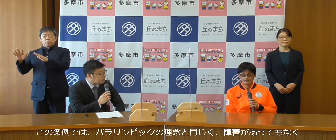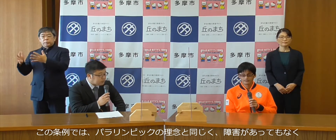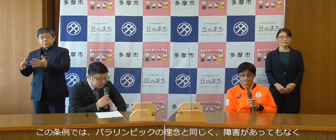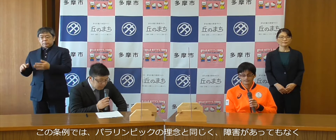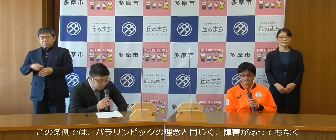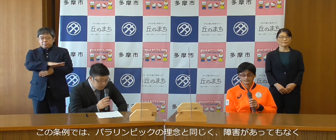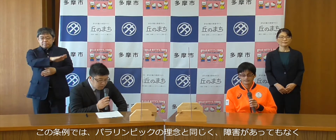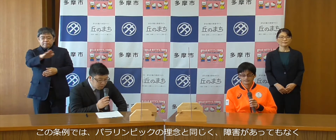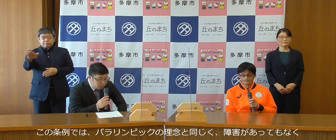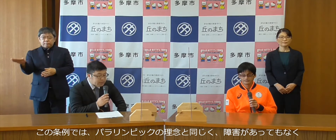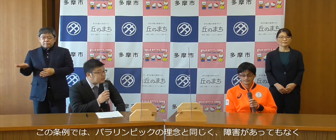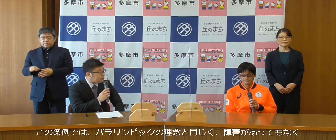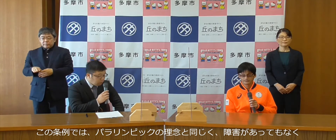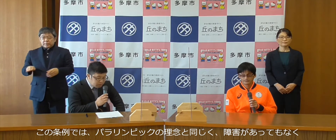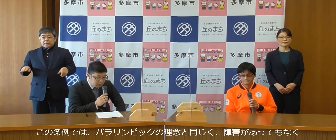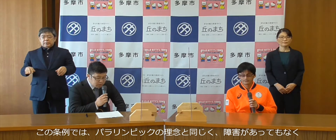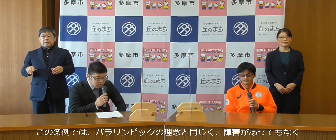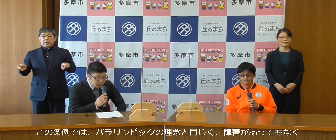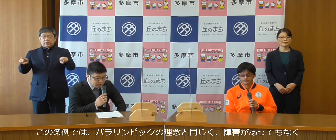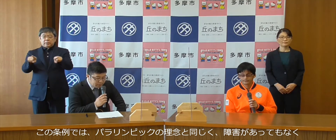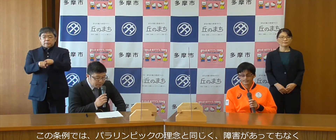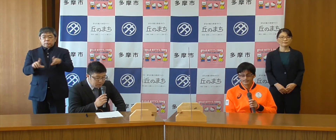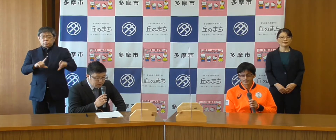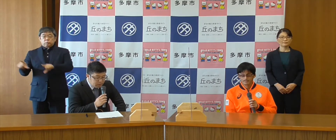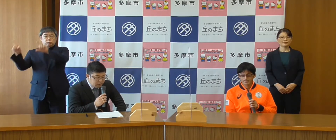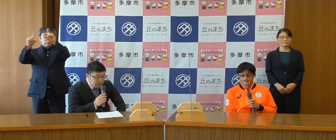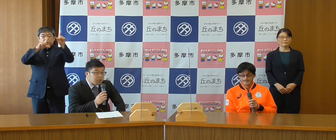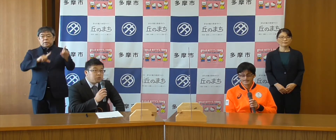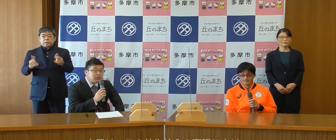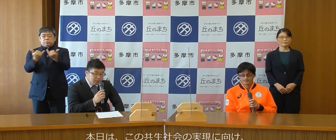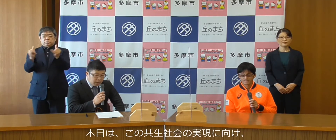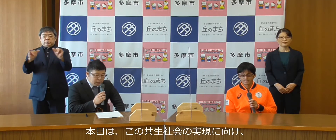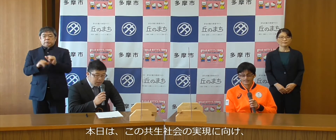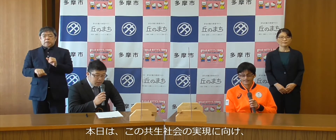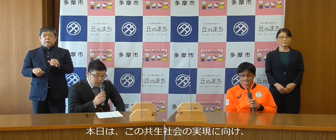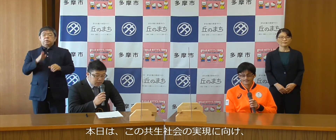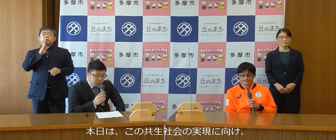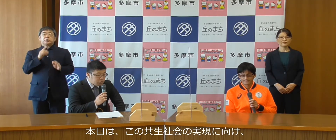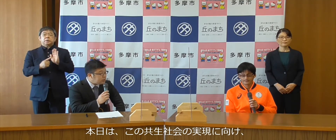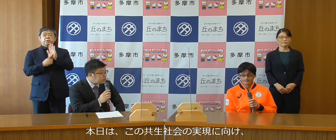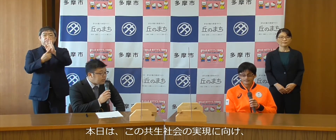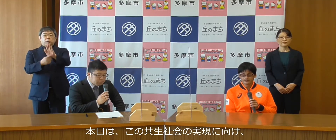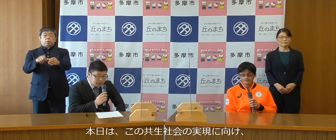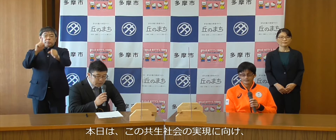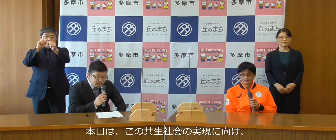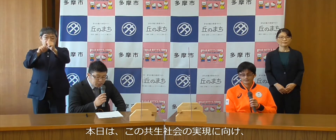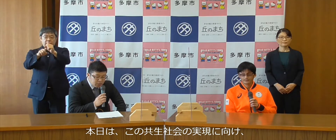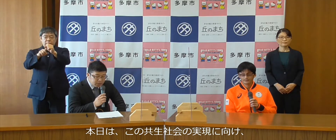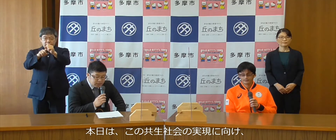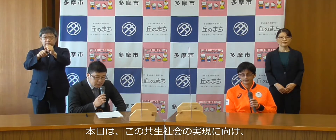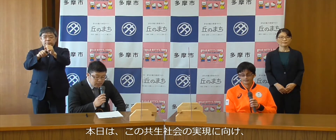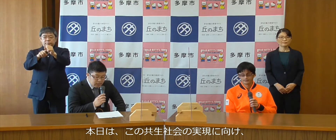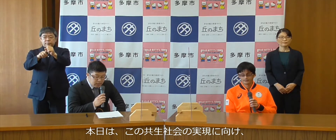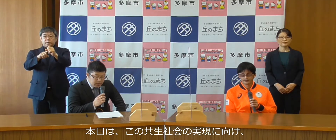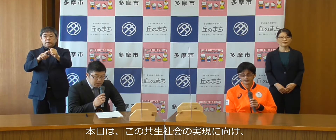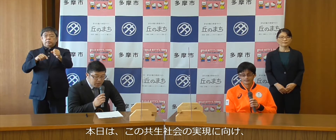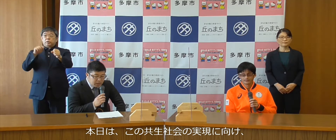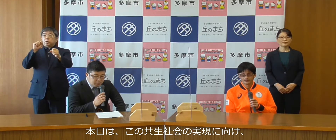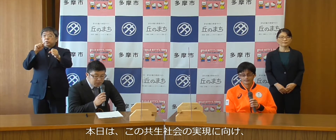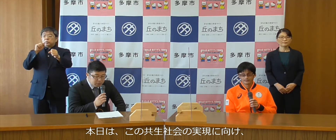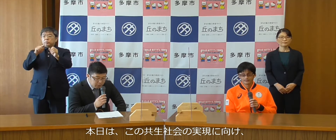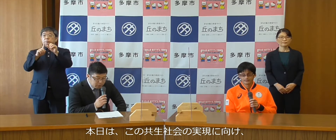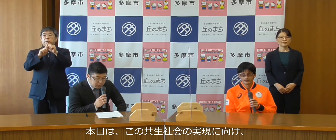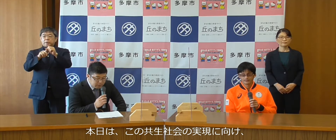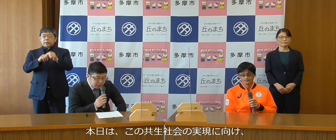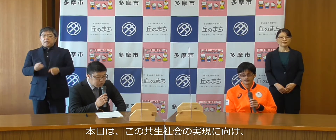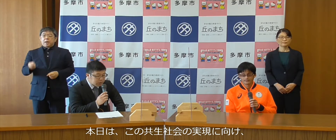生社会の実現を目指しているというところです。本日は、この共生社会の実現に向けまして、パラリ